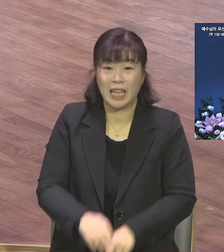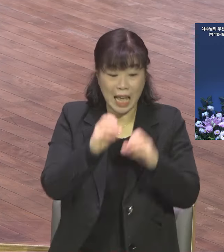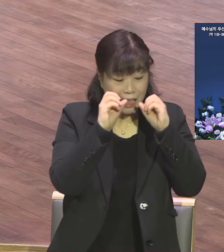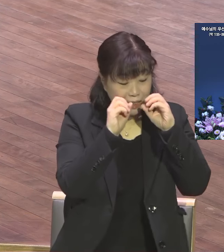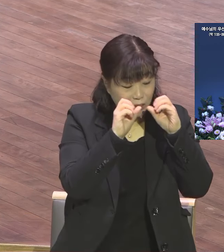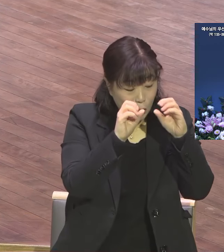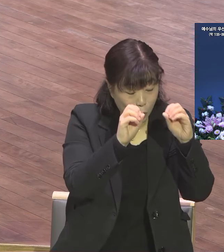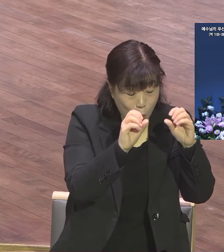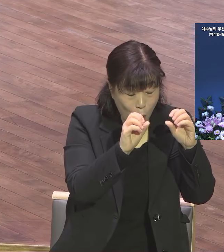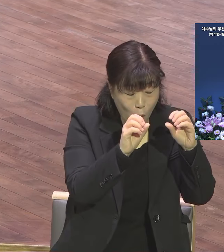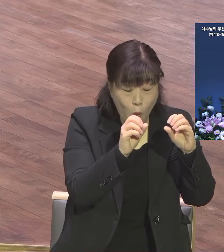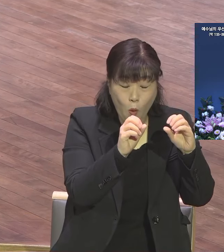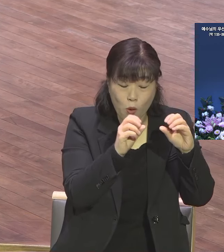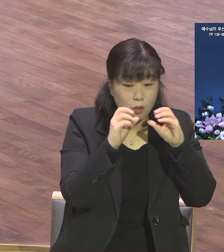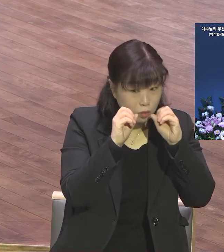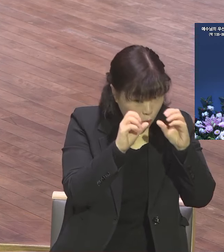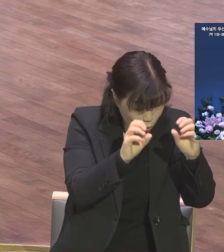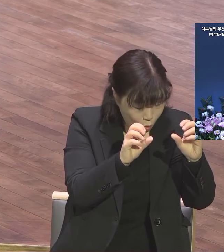별로.